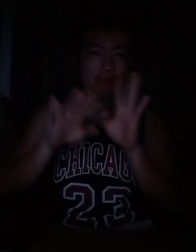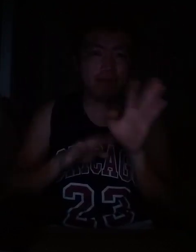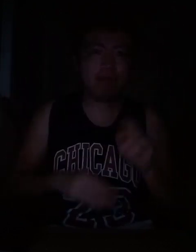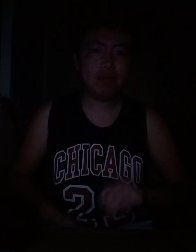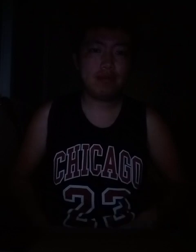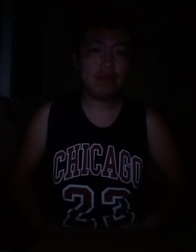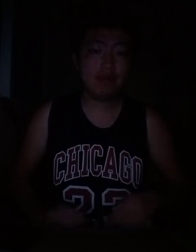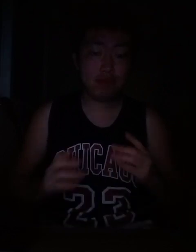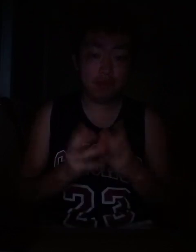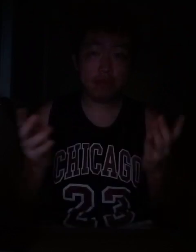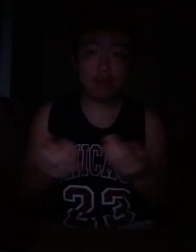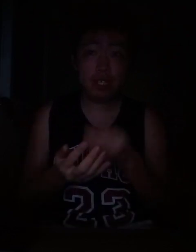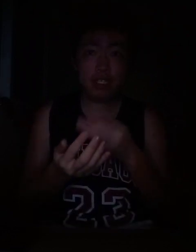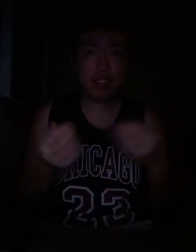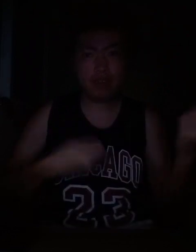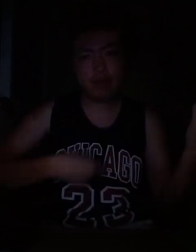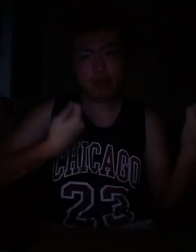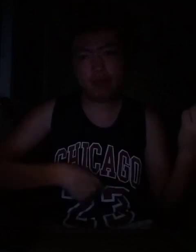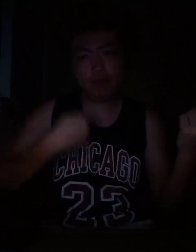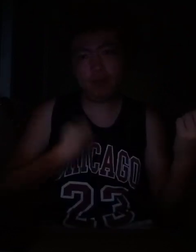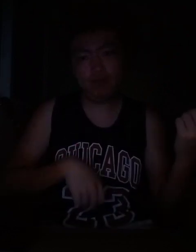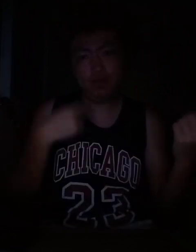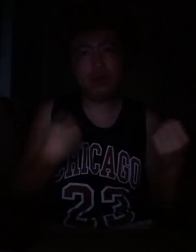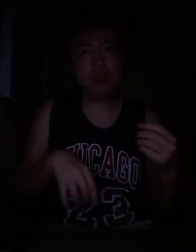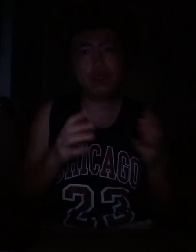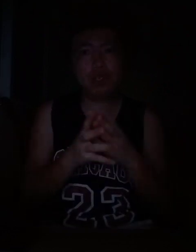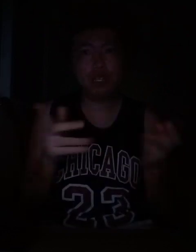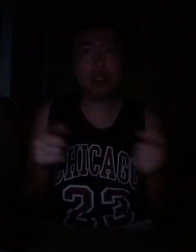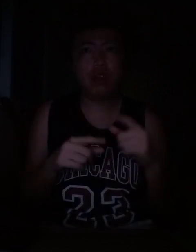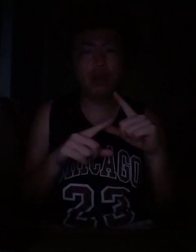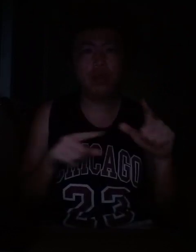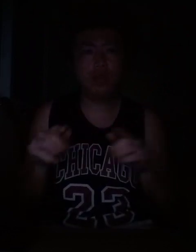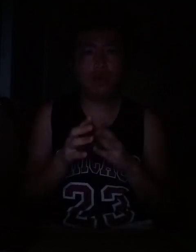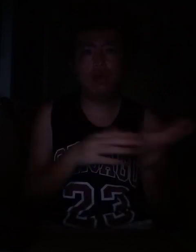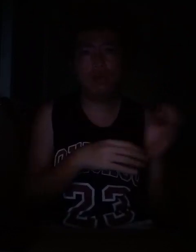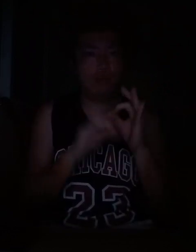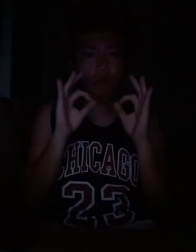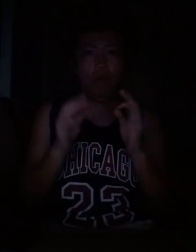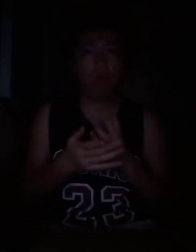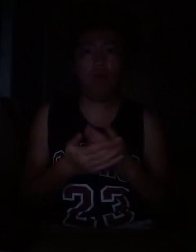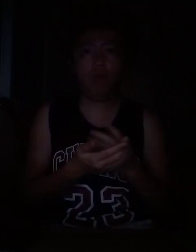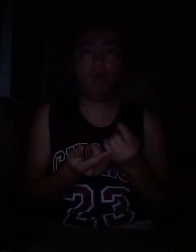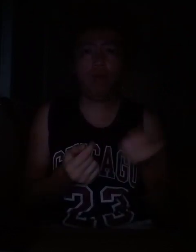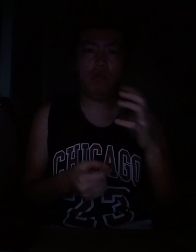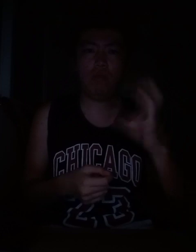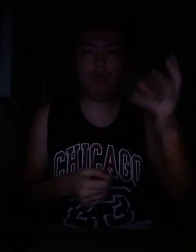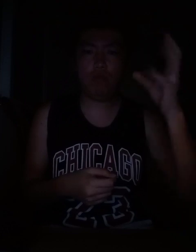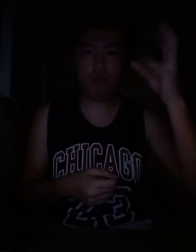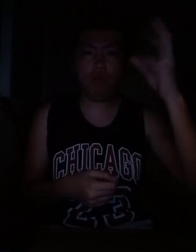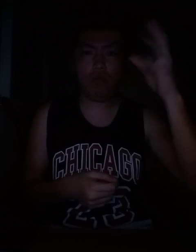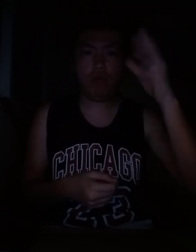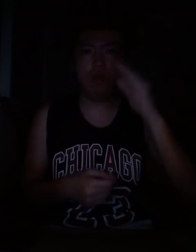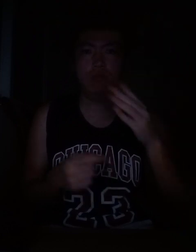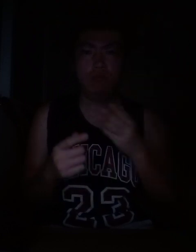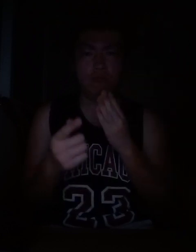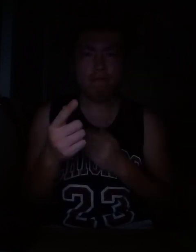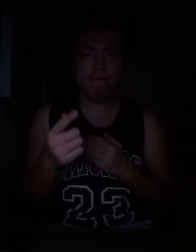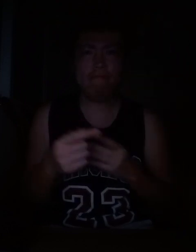대민을 장식할 K-팝 콘서트 장소는 상암 경기장으로 결정됐습니다. 태풍이 또 방해하지 말아야 할 텐데요. 이정민